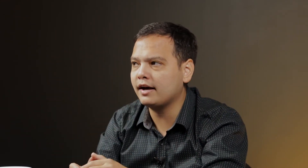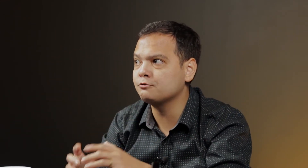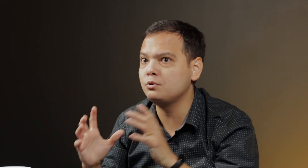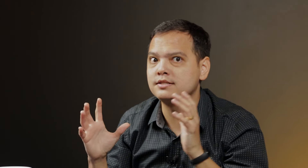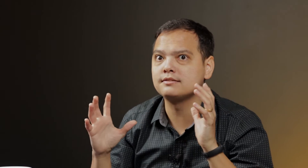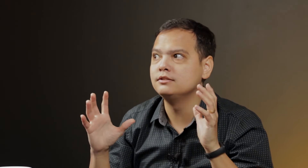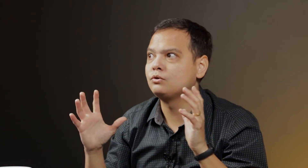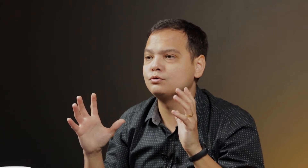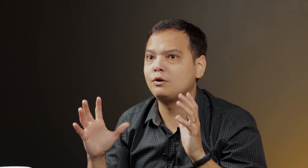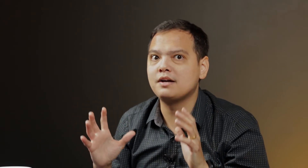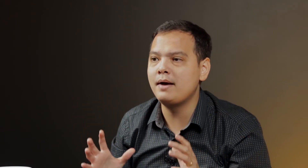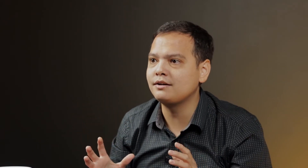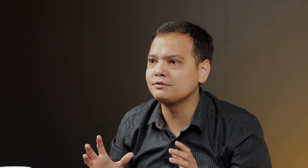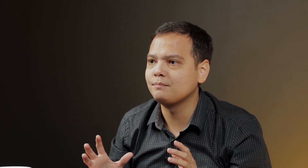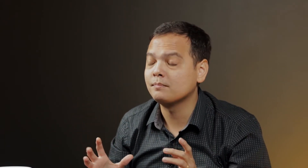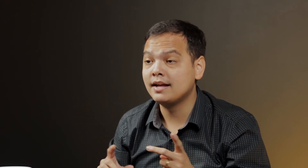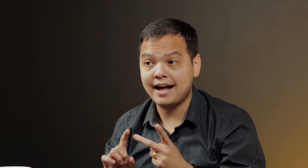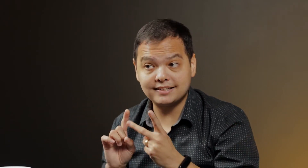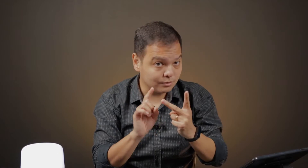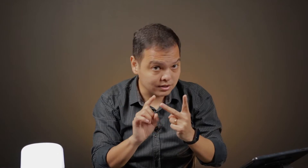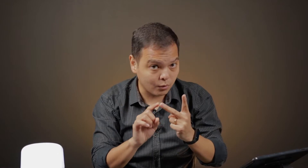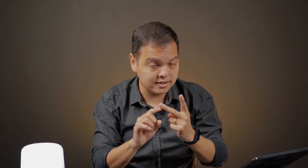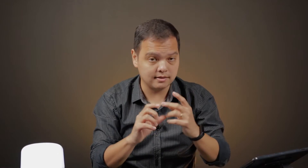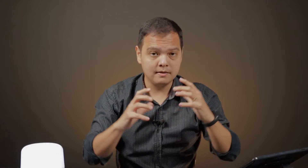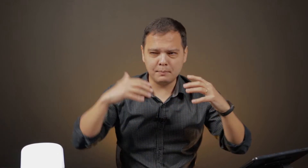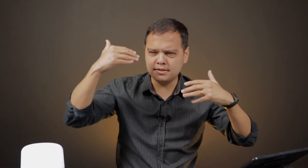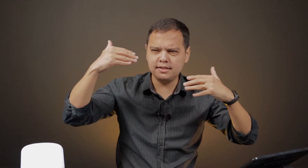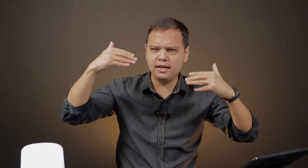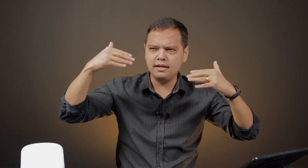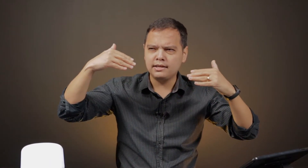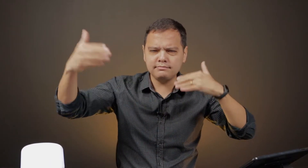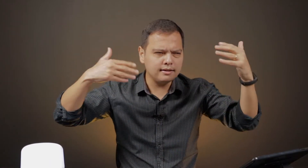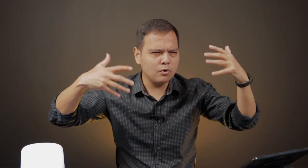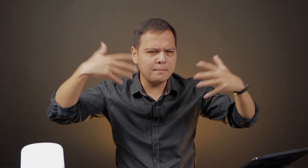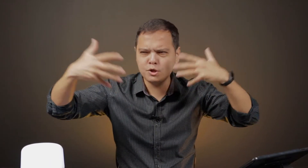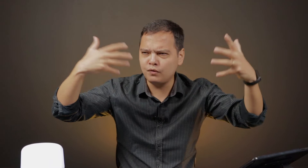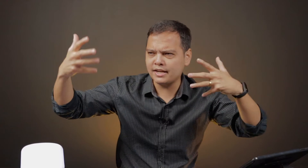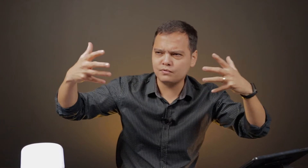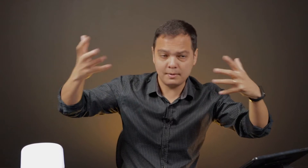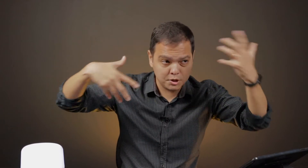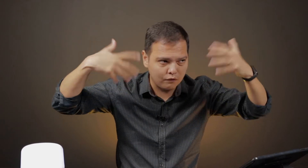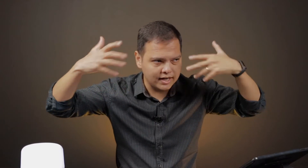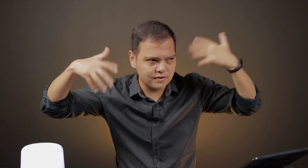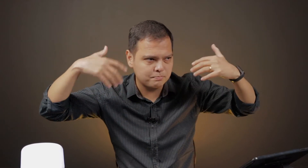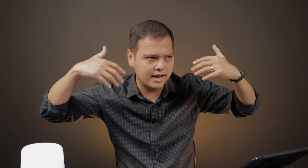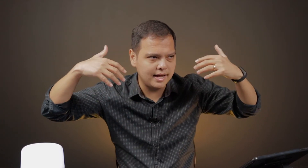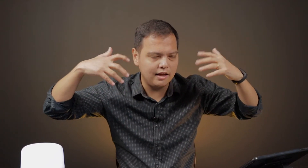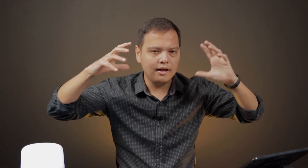as coisas com os olhos abertos. A segunda coisa, depois que ele entendeu, repetiram várias vezes para ele,